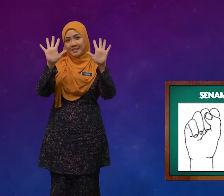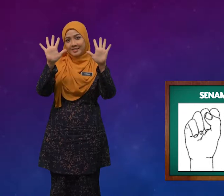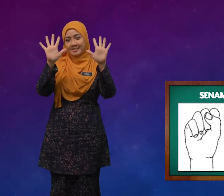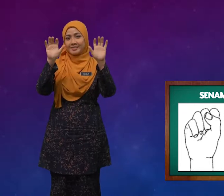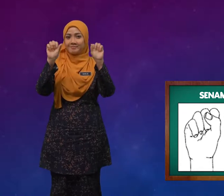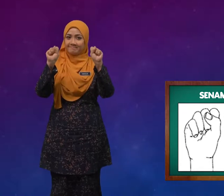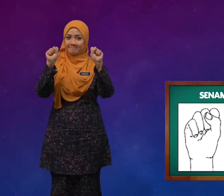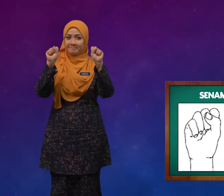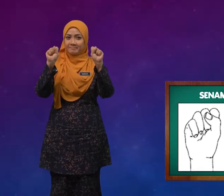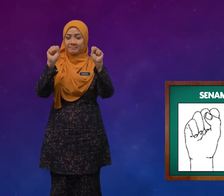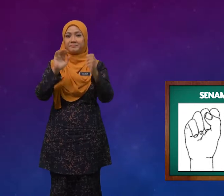tiga.